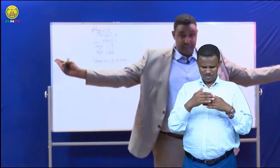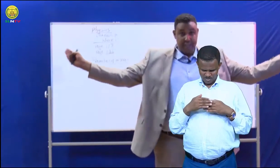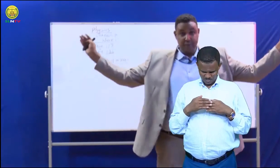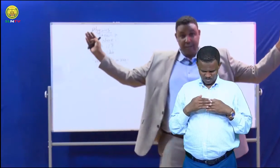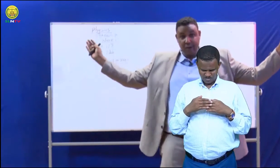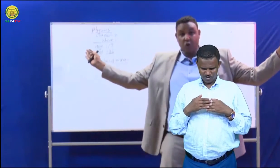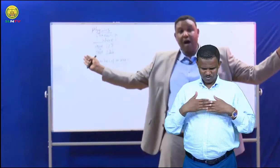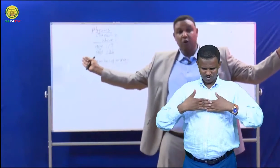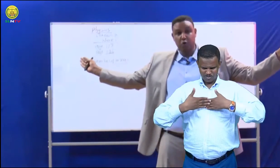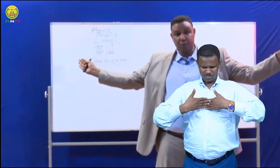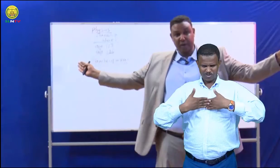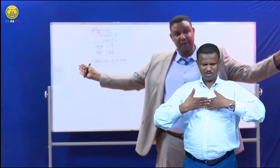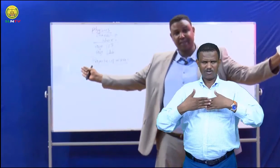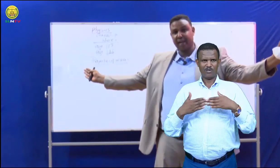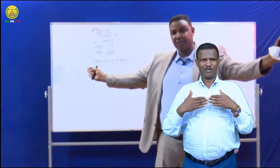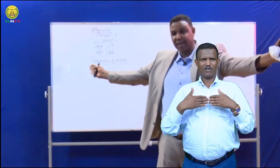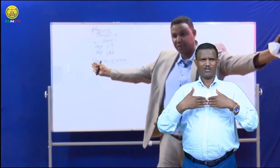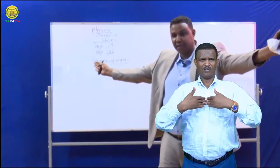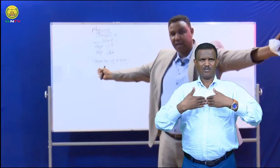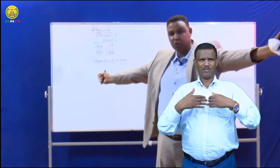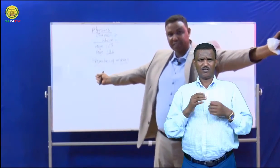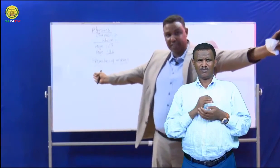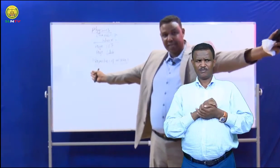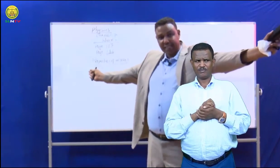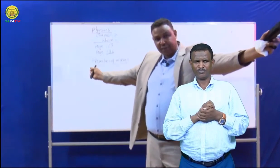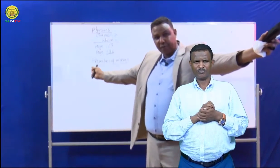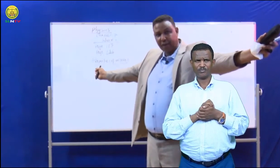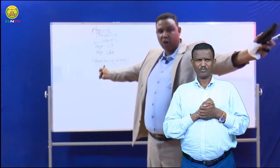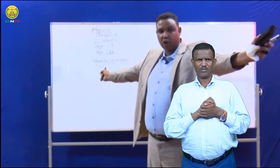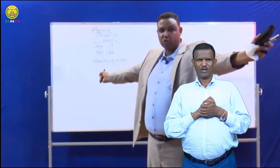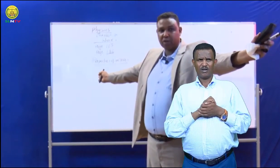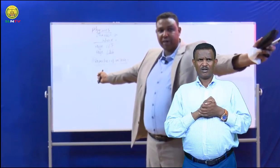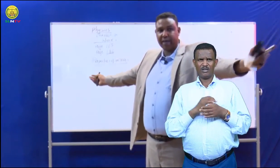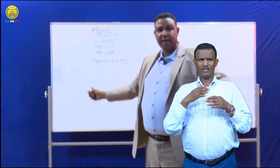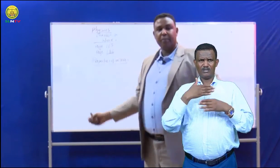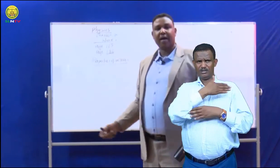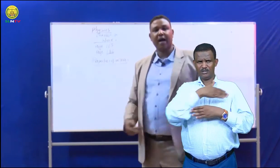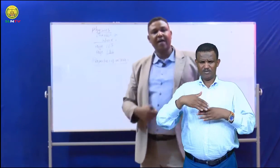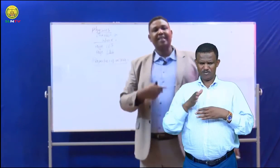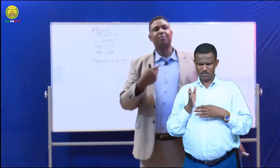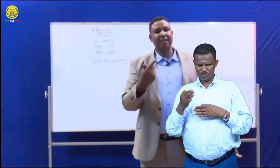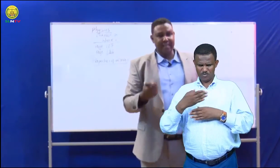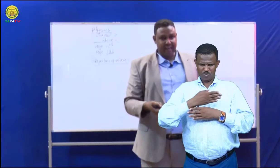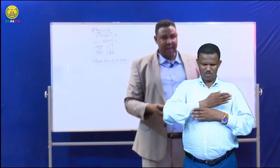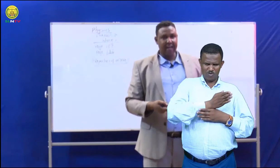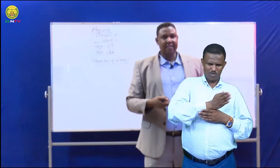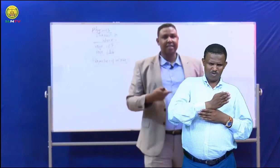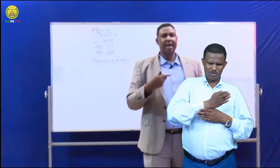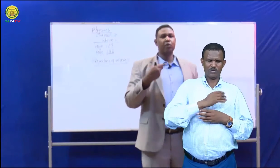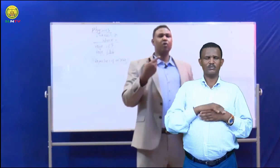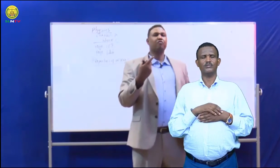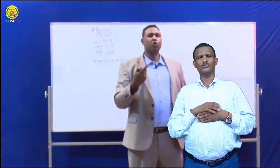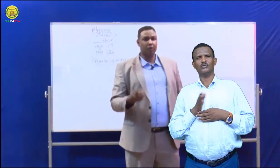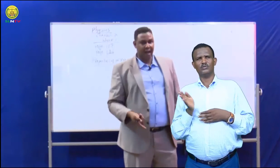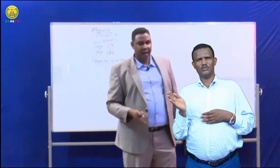jeeday iyo markay qodxaha kusoo beegmayna tallaabadii gaabiyeen dhinaca u jeesteen safkii qalooc kaluu sameynaya markaa isbedelka